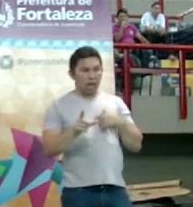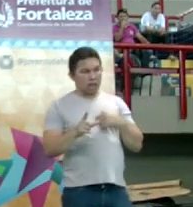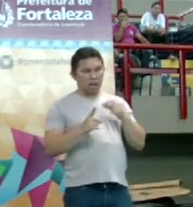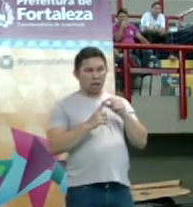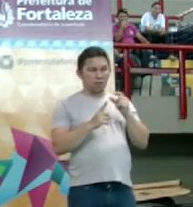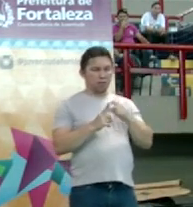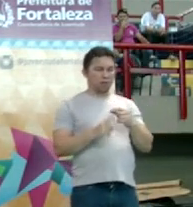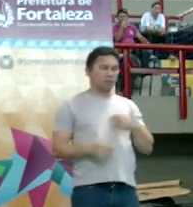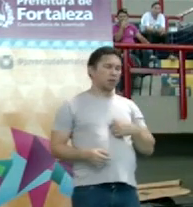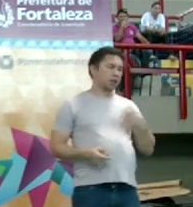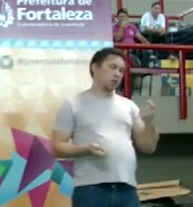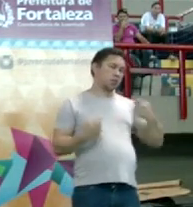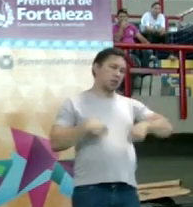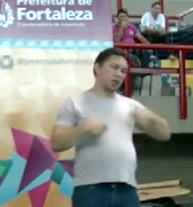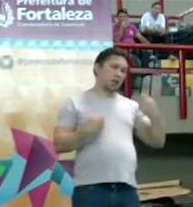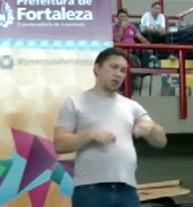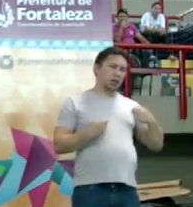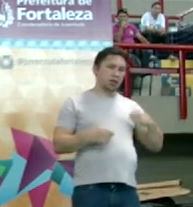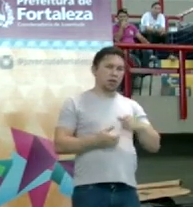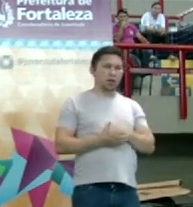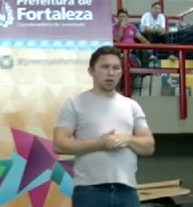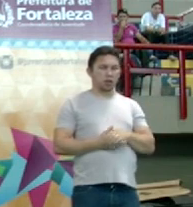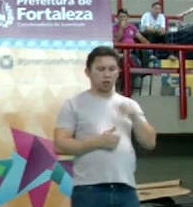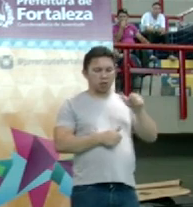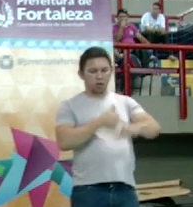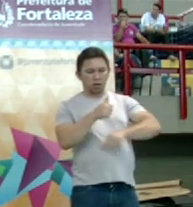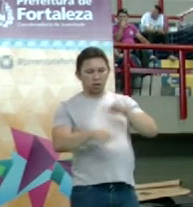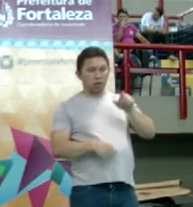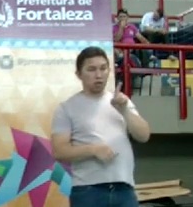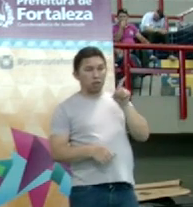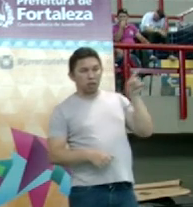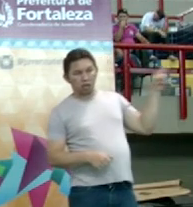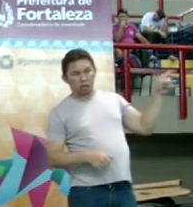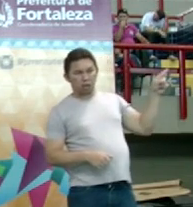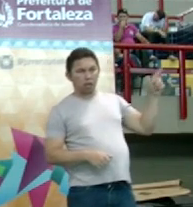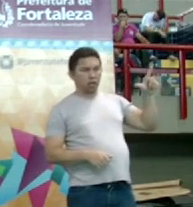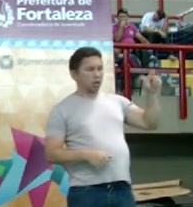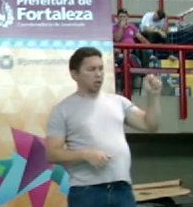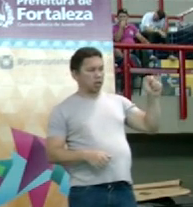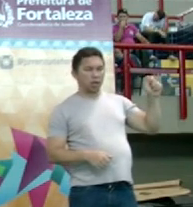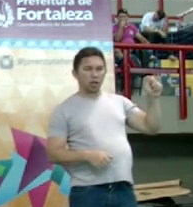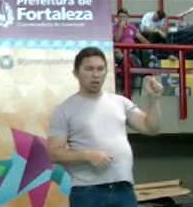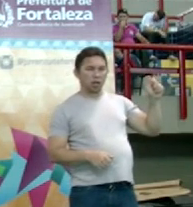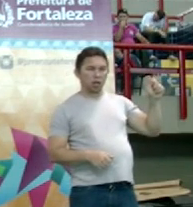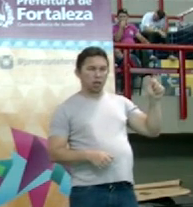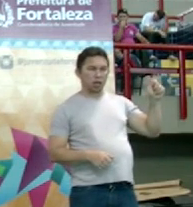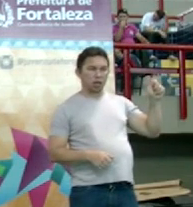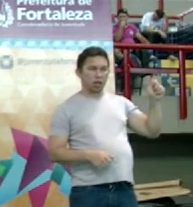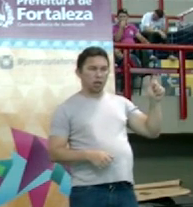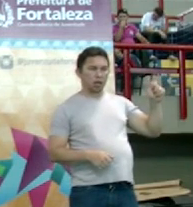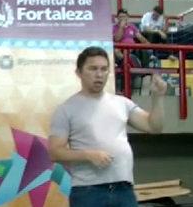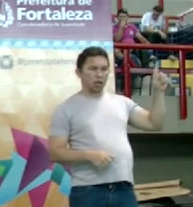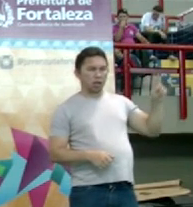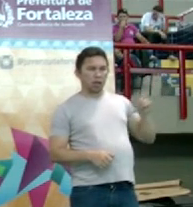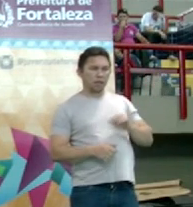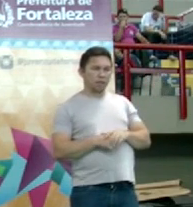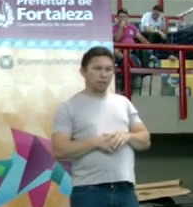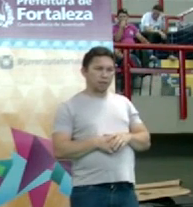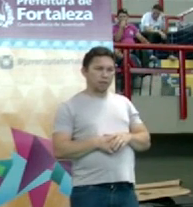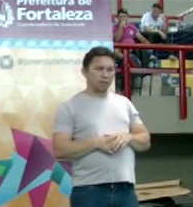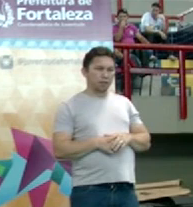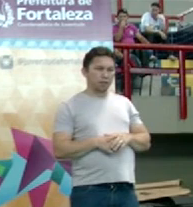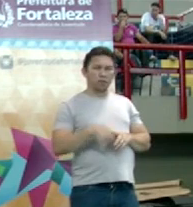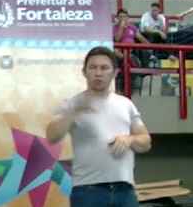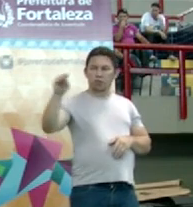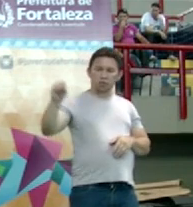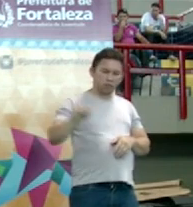dissesse assim, é necessário que haja as mudanças lá. Aí o lá, L-A com acento agudo. Na outra